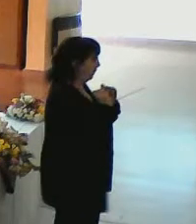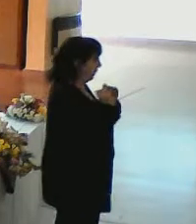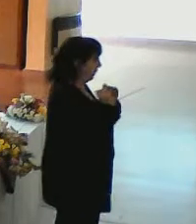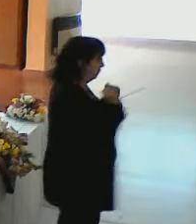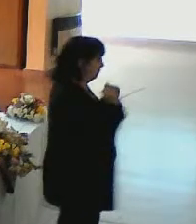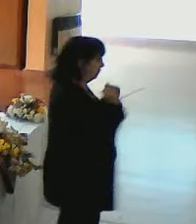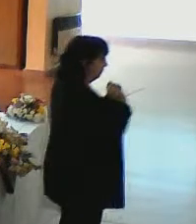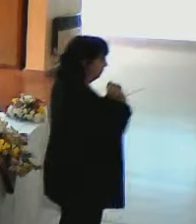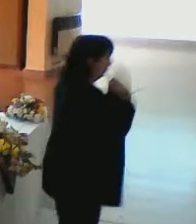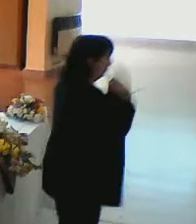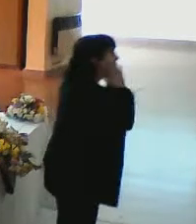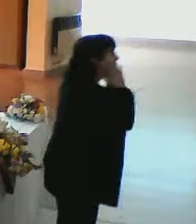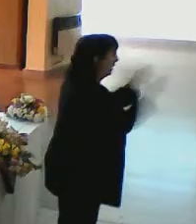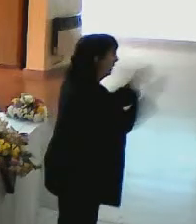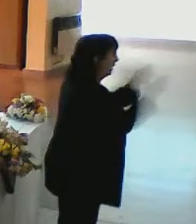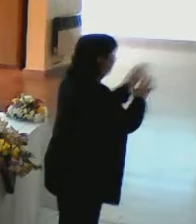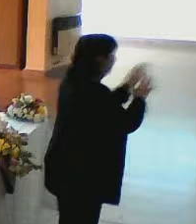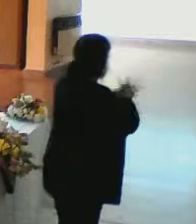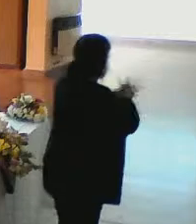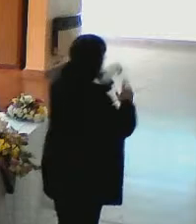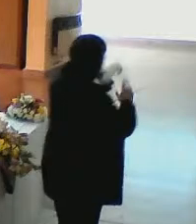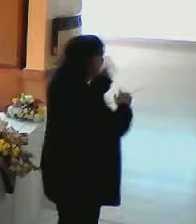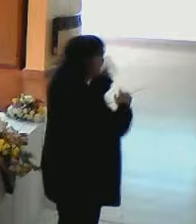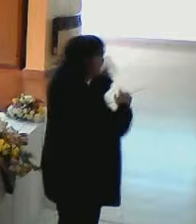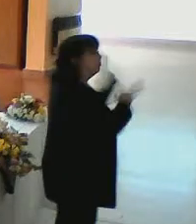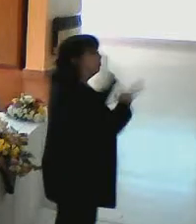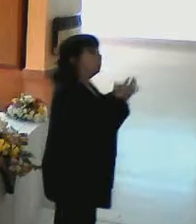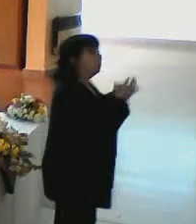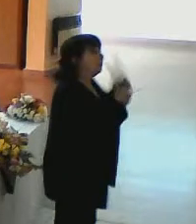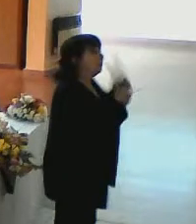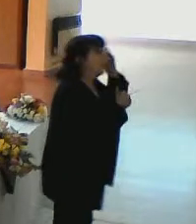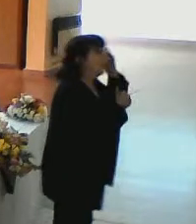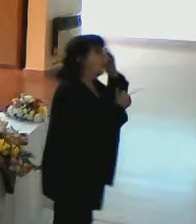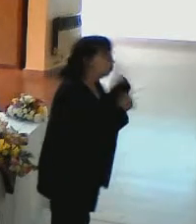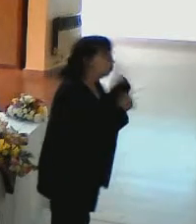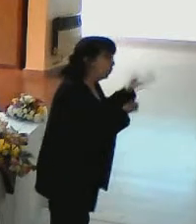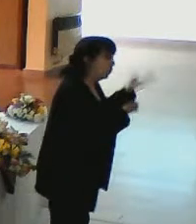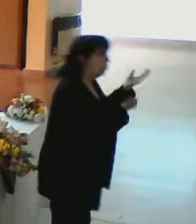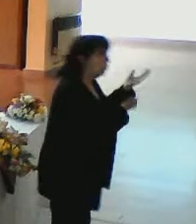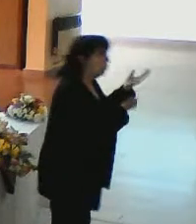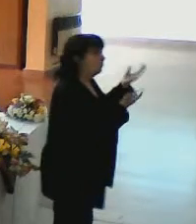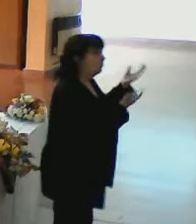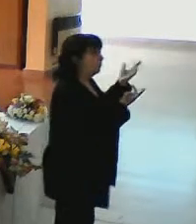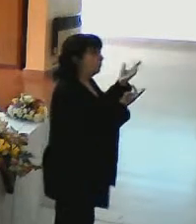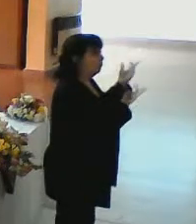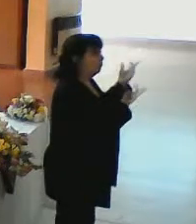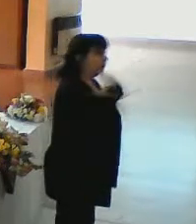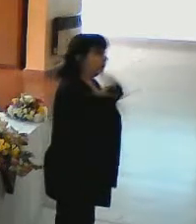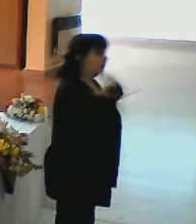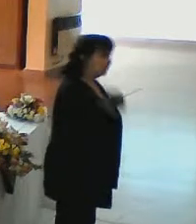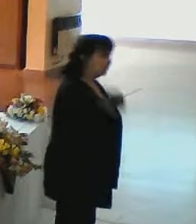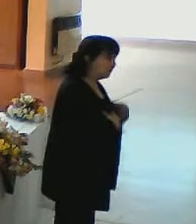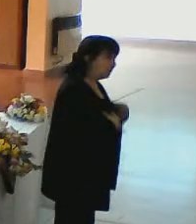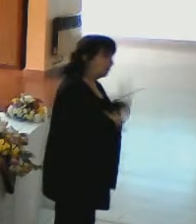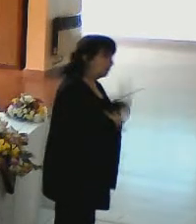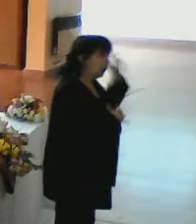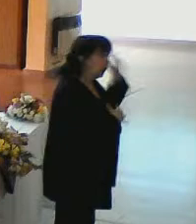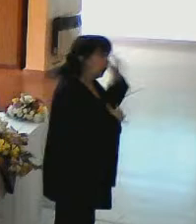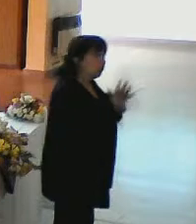más chiquito nos habla de una microcefalia, y ahí puede haber alguna enfermedad que haya detenido el crecimiento del sistema